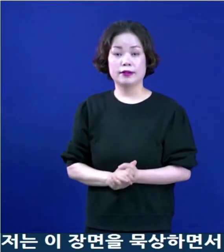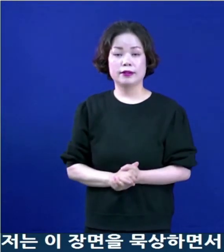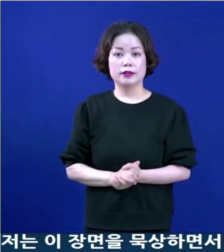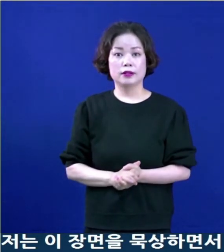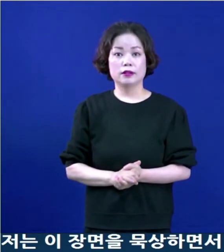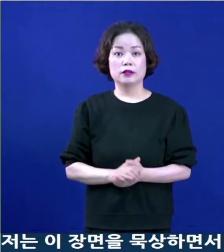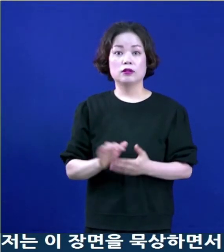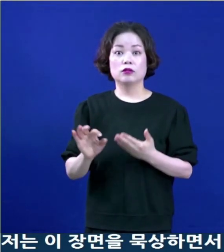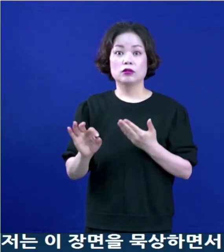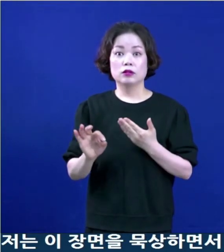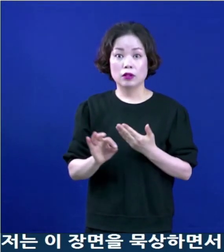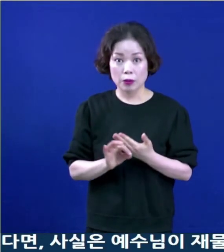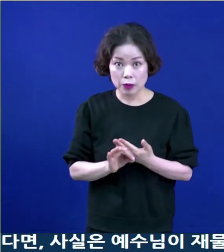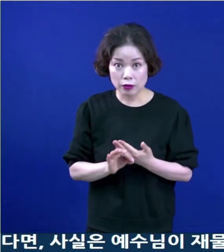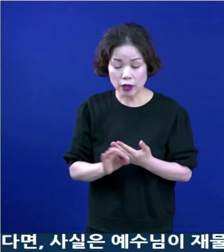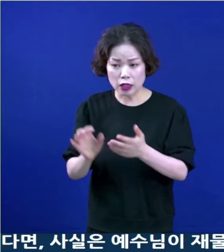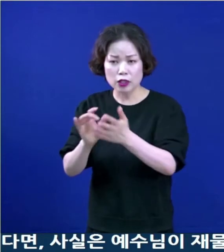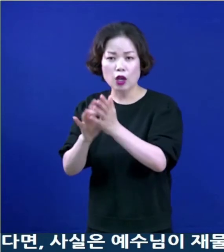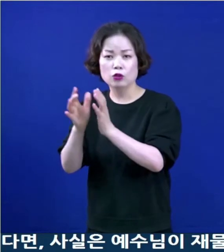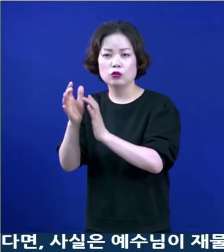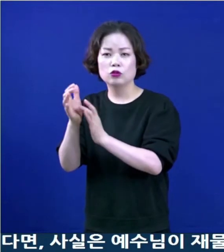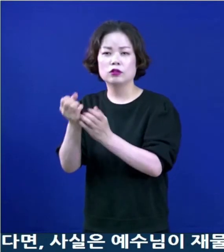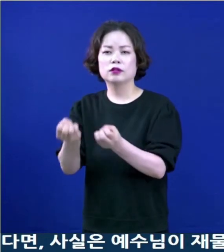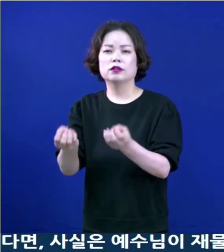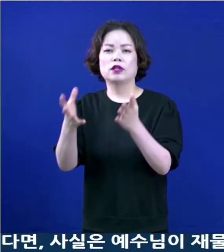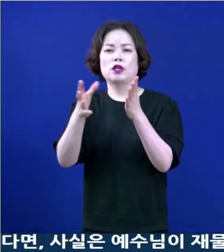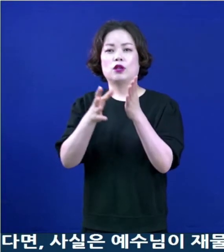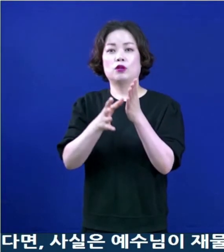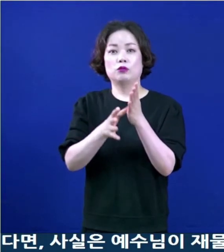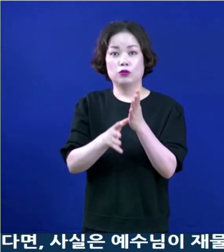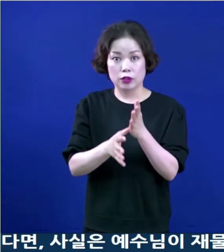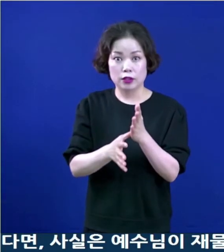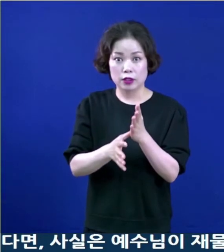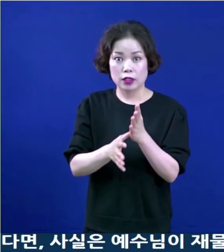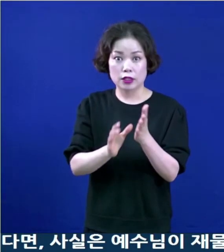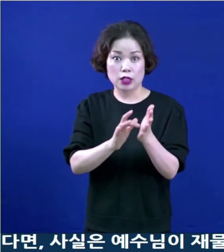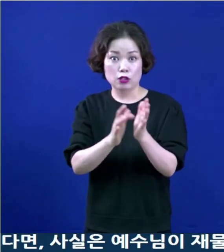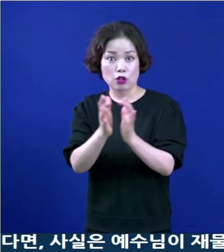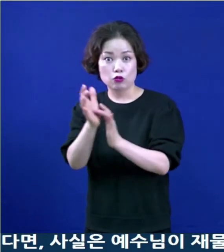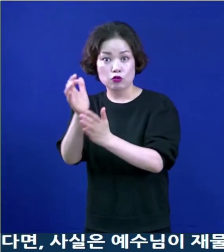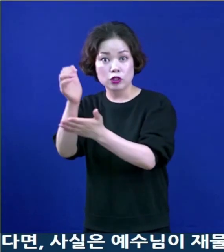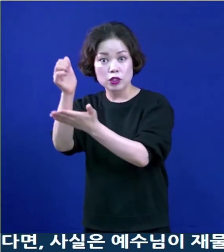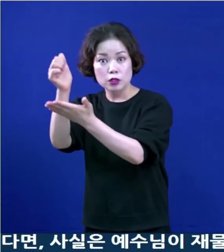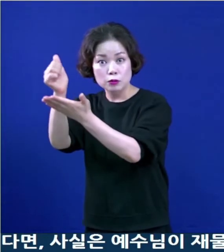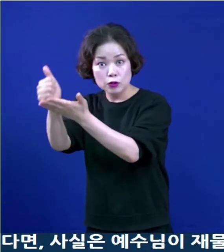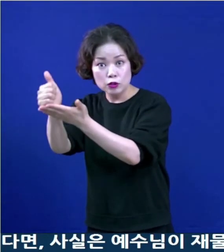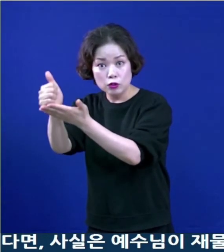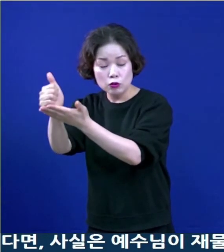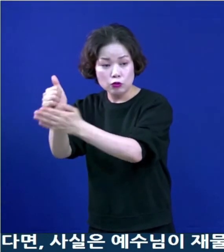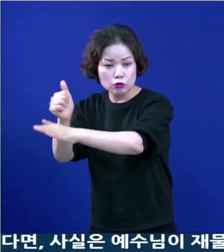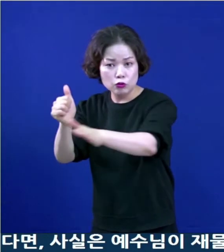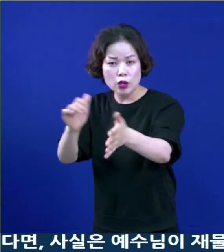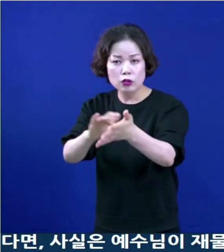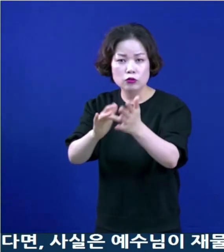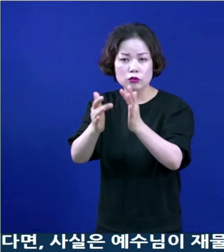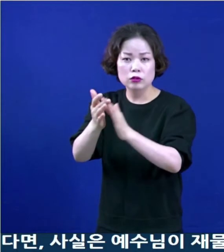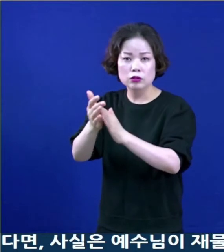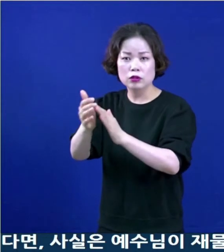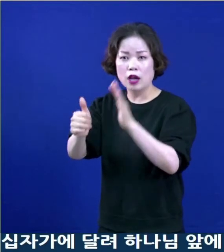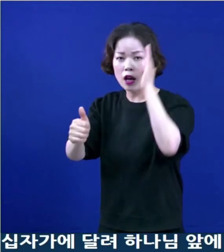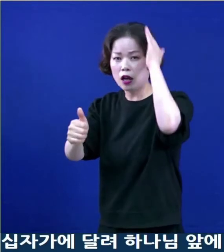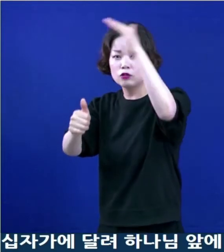그러면 예수님이 제물이 된 그 예수님을 우리가 예수님께 안수하는 것이